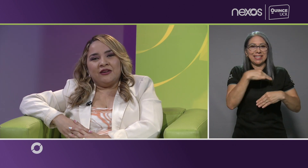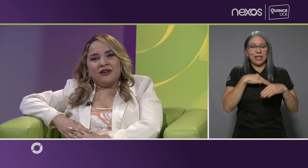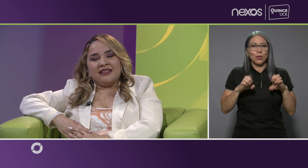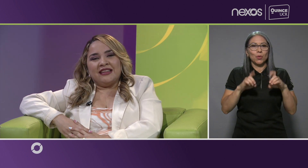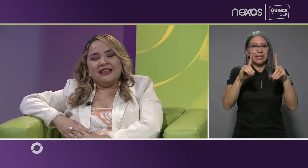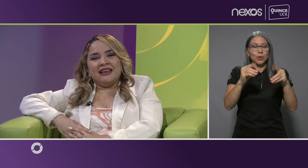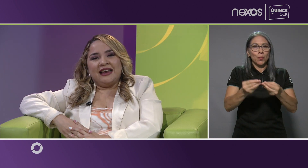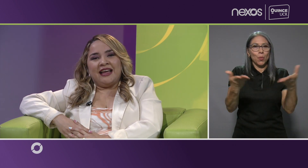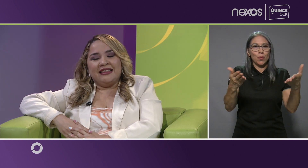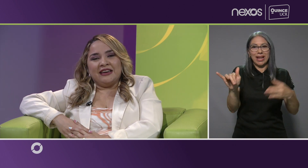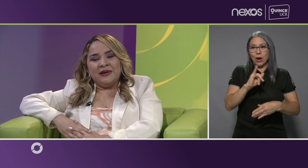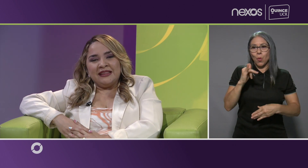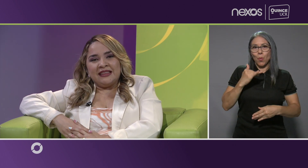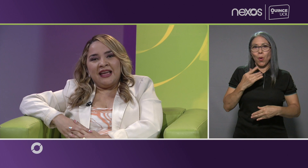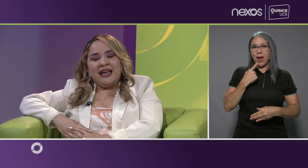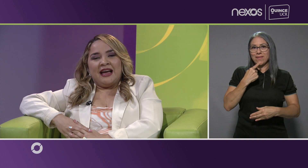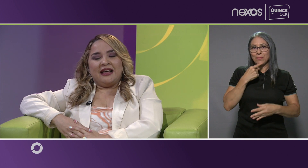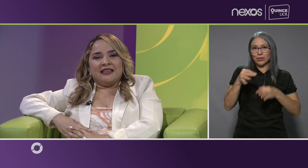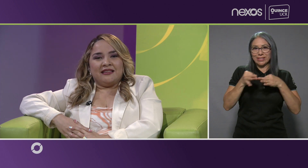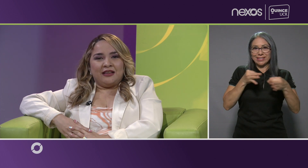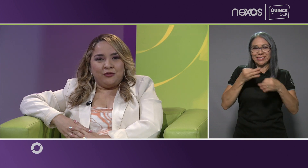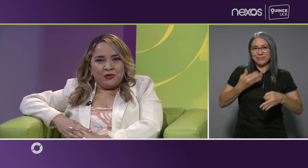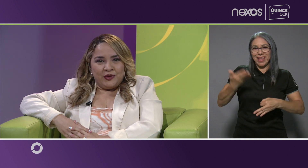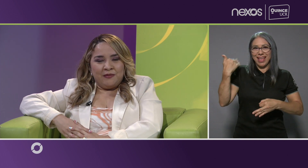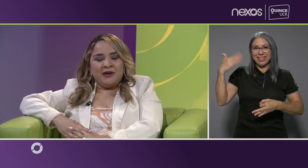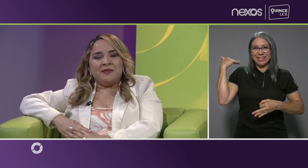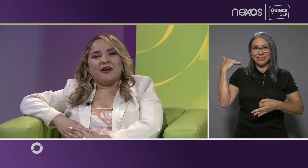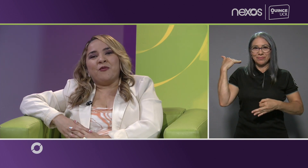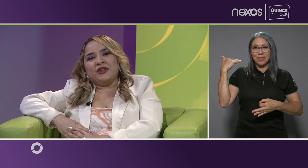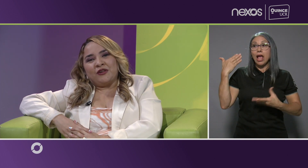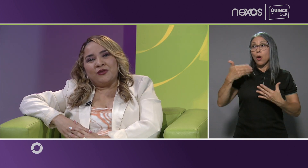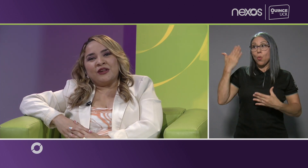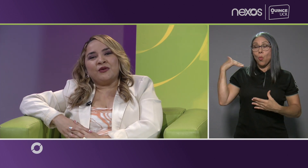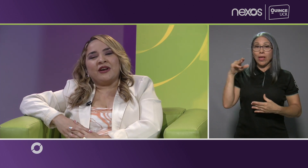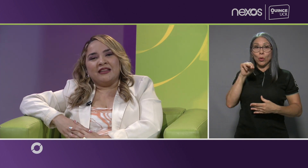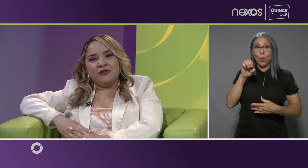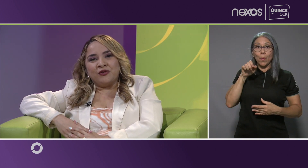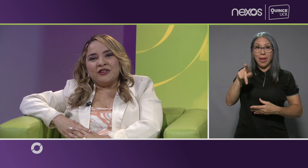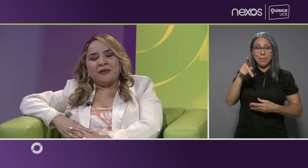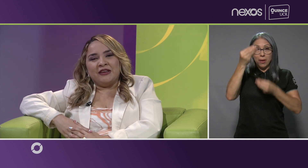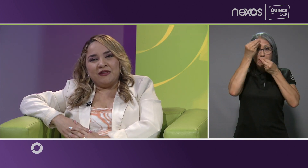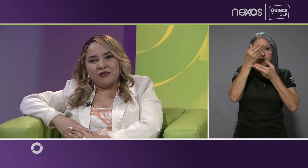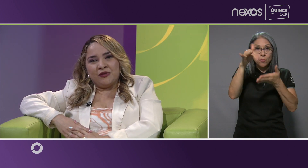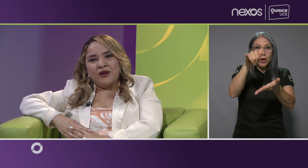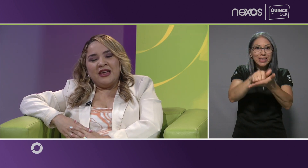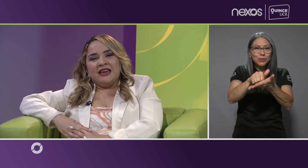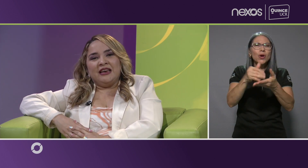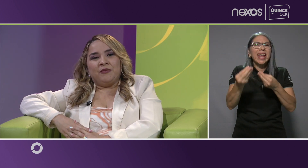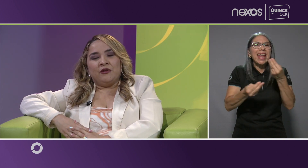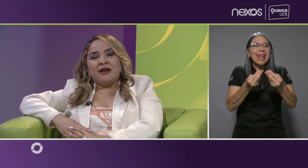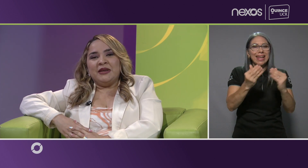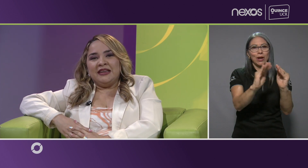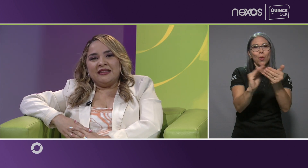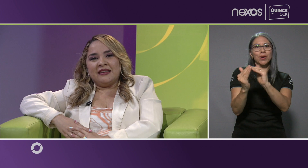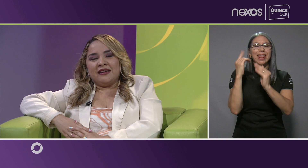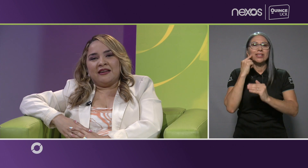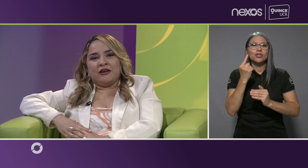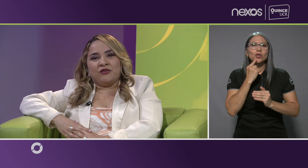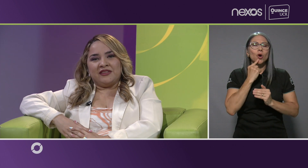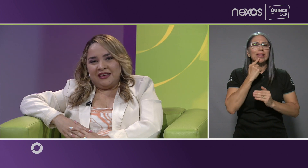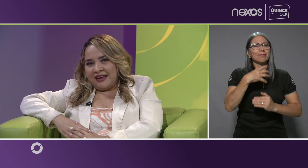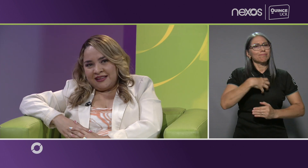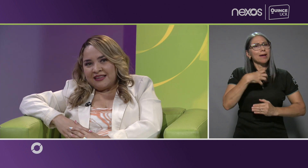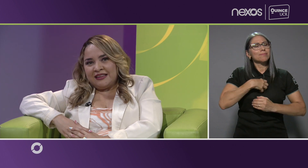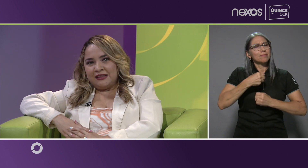bloques anteriores de la entrevista. Ante este anuncio del MEP, la comunidad sorda se organizó, se manifestó y le pidió a la ministra